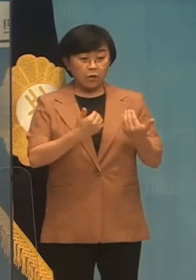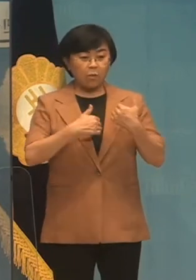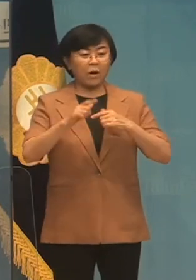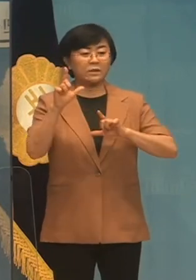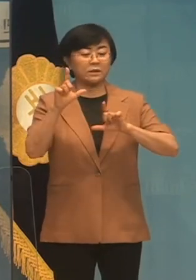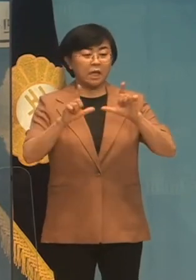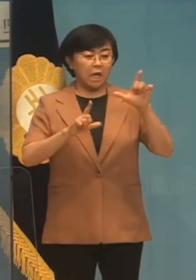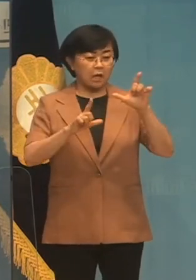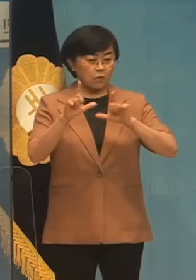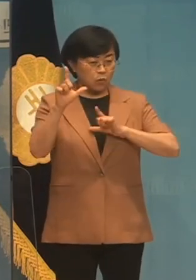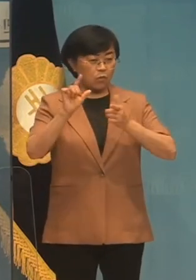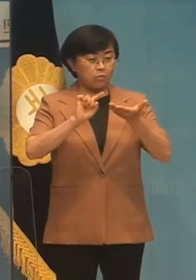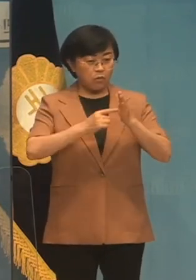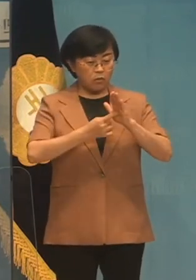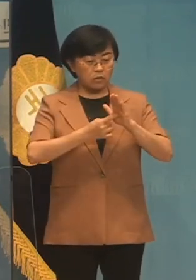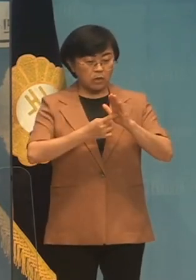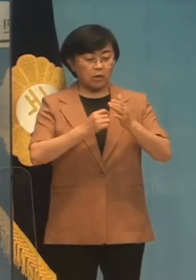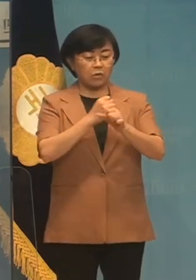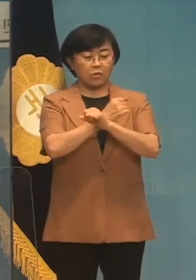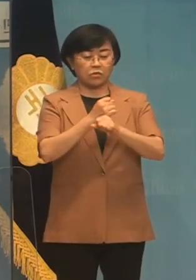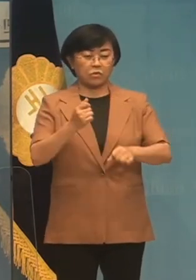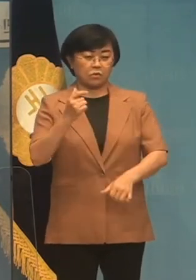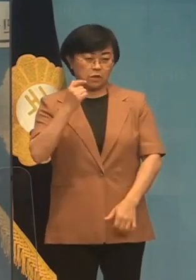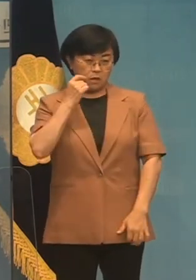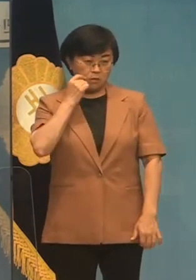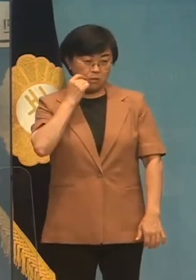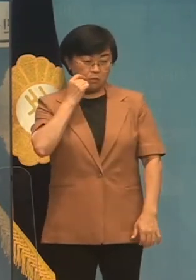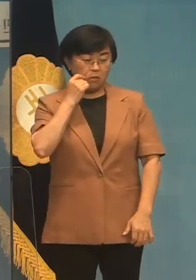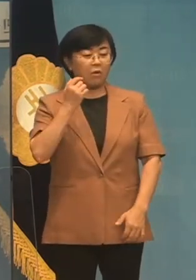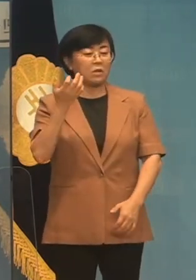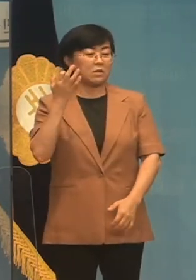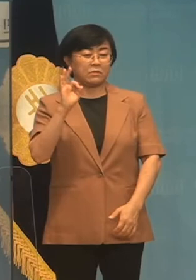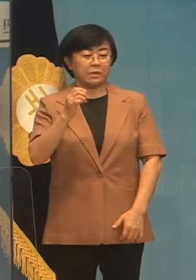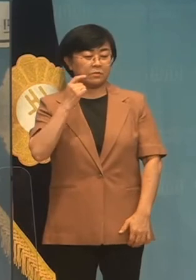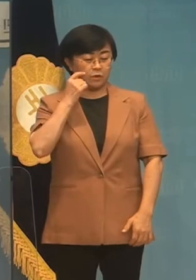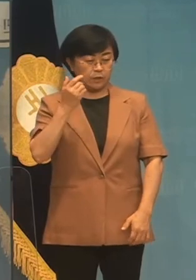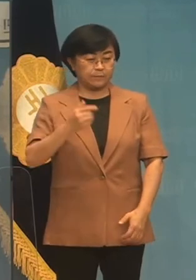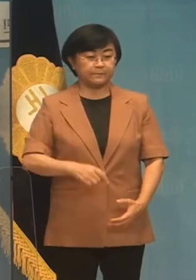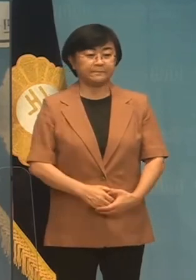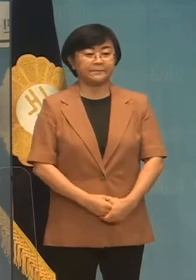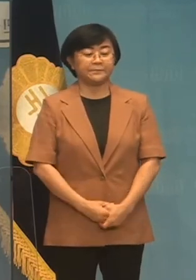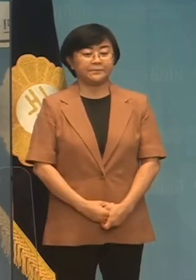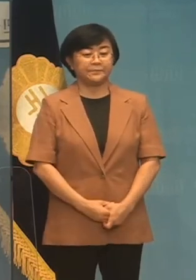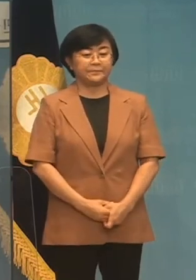태도를 보이는 것은 용납할 수도 용납되어서도 안 됩니다.